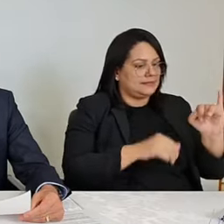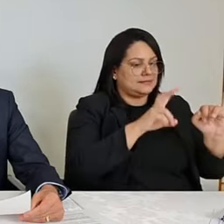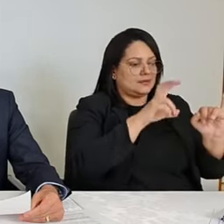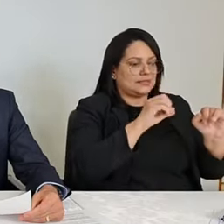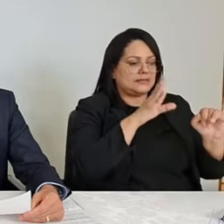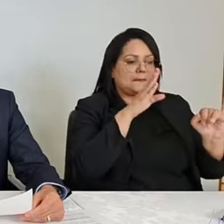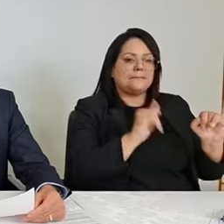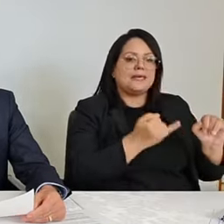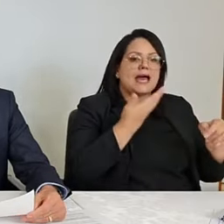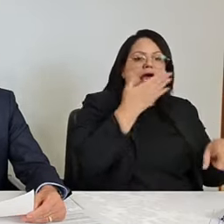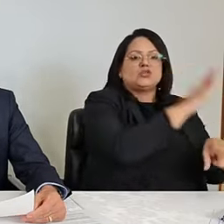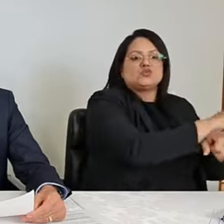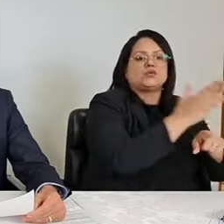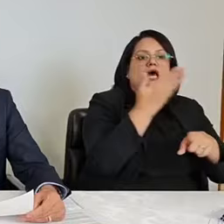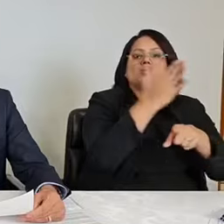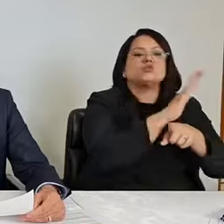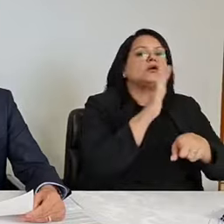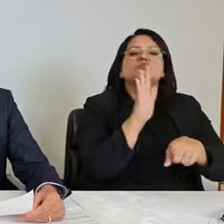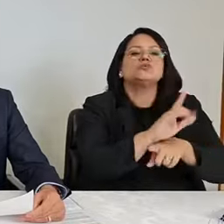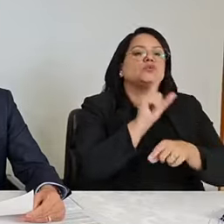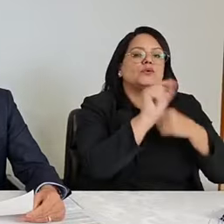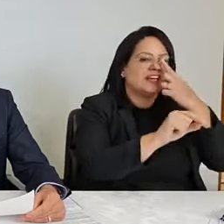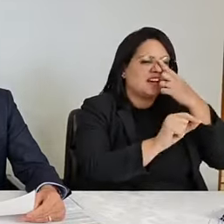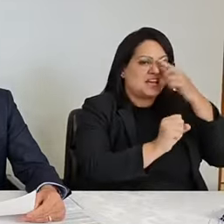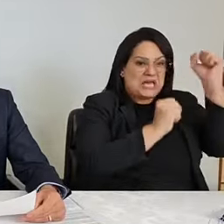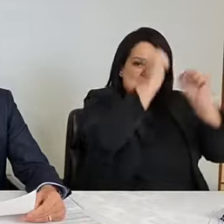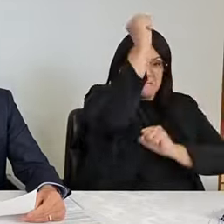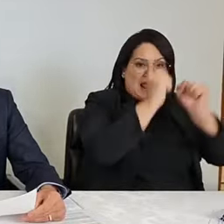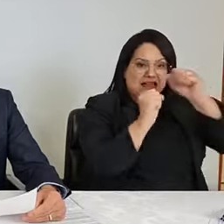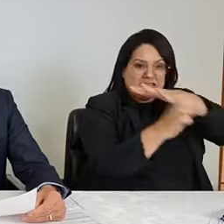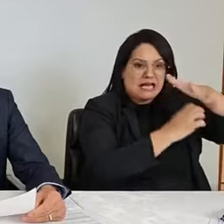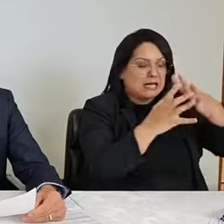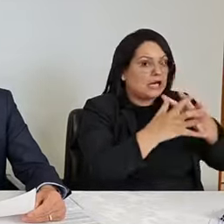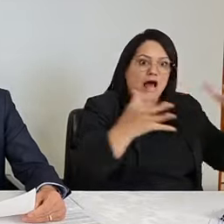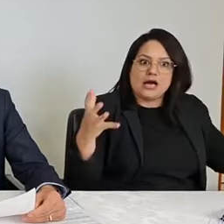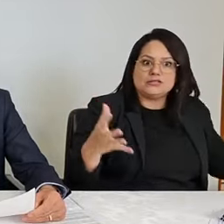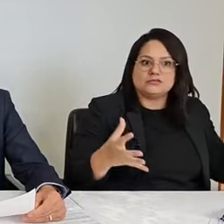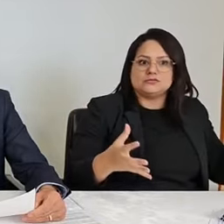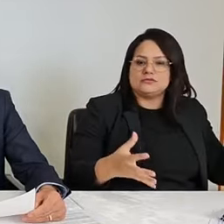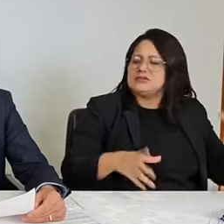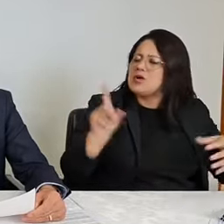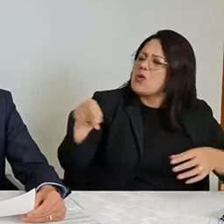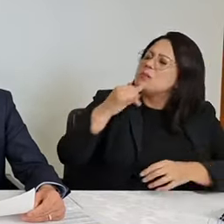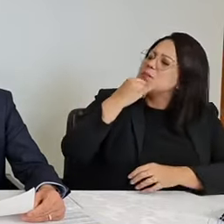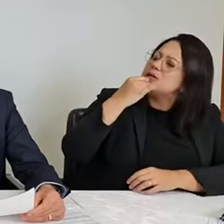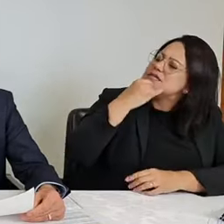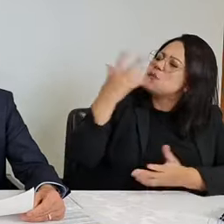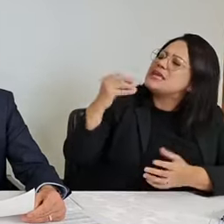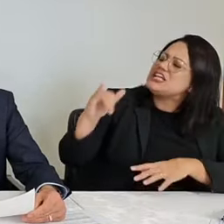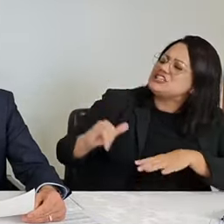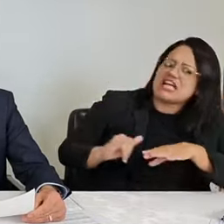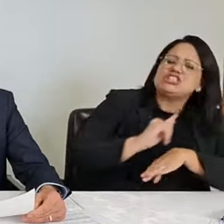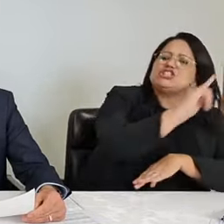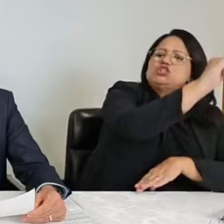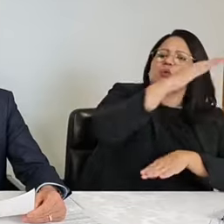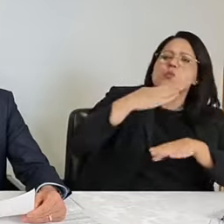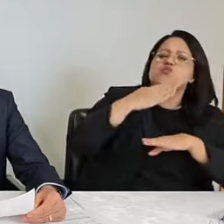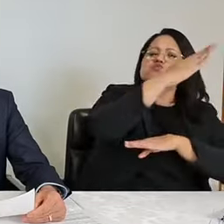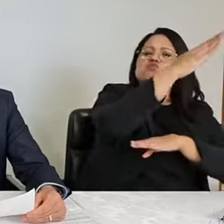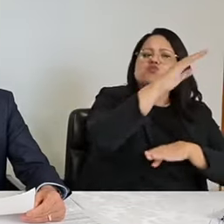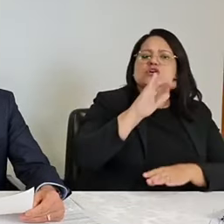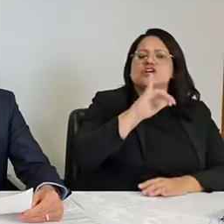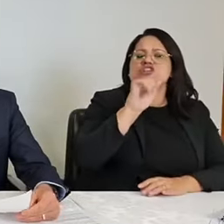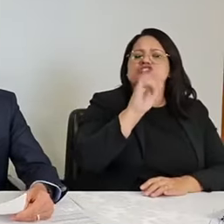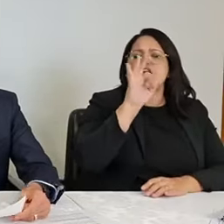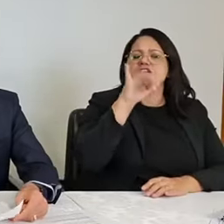Subsídio? Para grande empresa, principalmente. Por ano, a valor de hoje, né? Vamos lá. Como é que é a história do jatinho? É um desses subsídios, não? Seria? É um desses